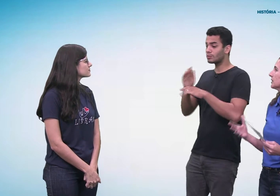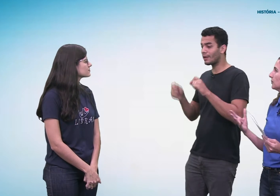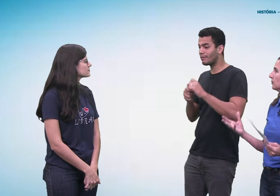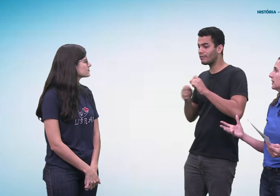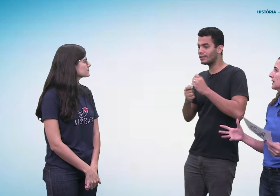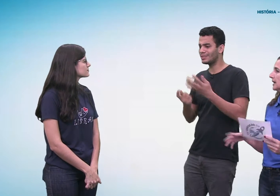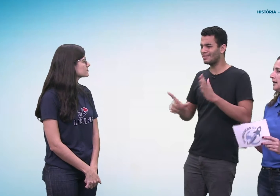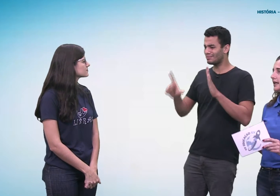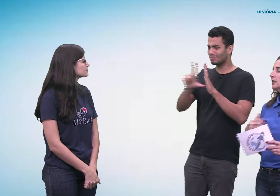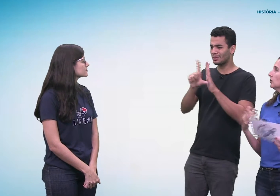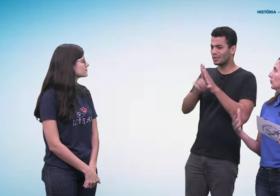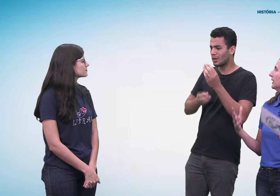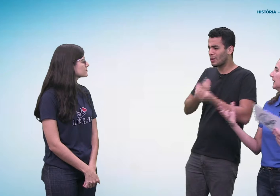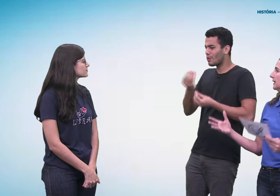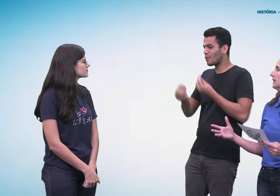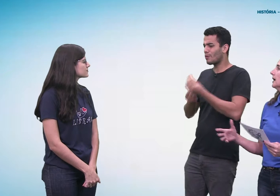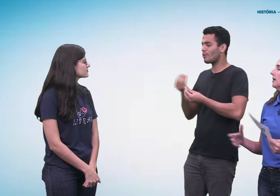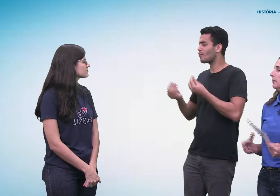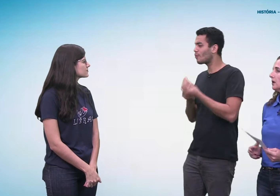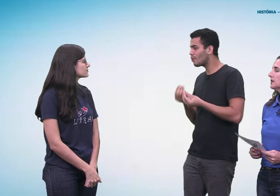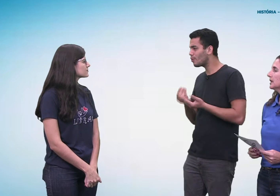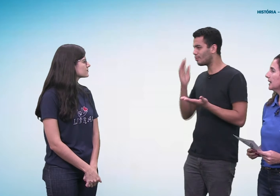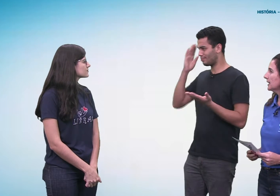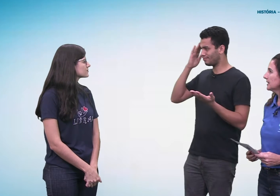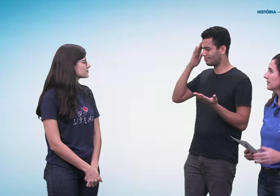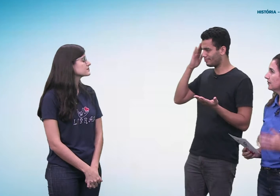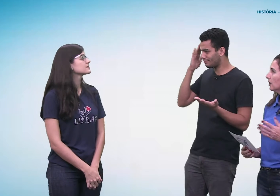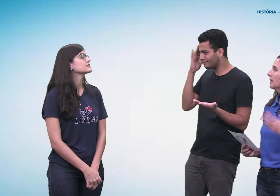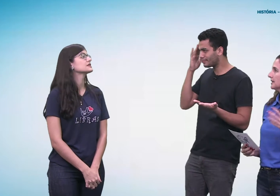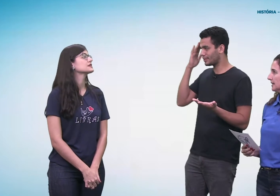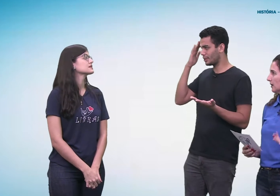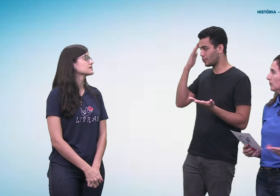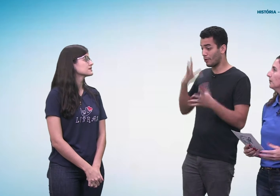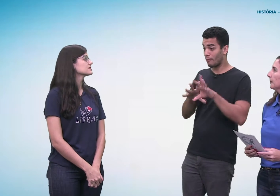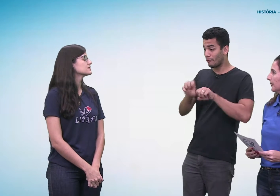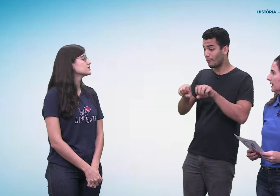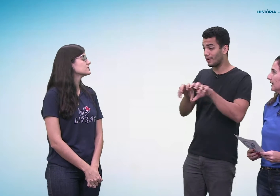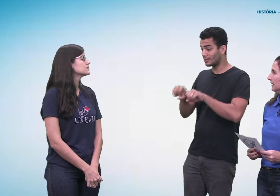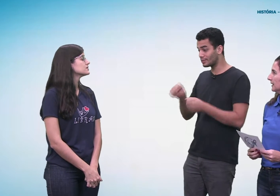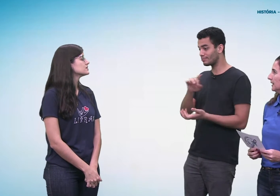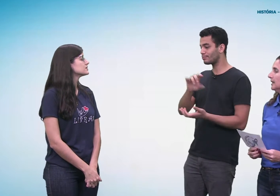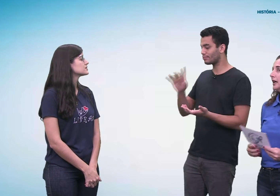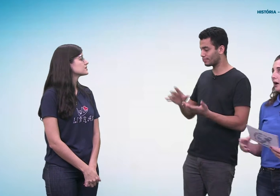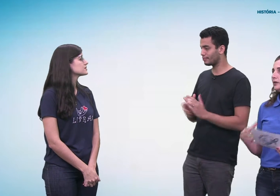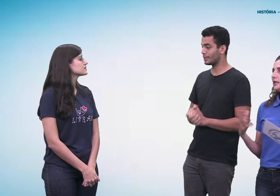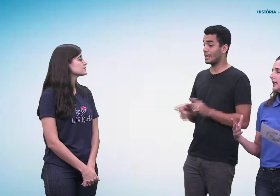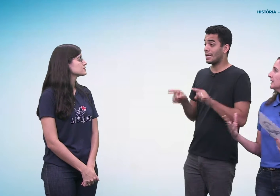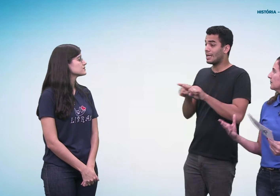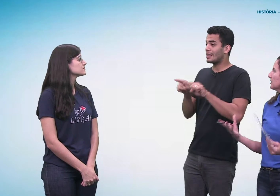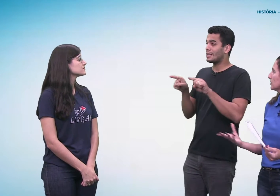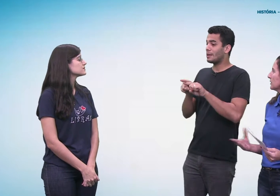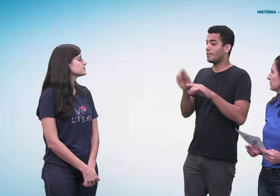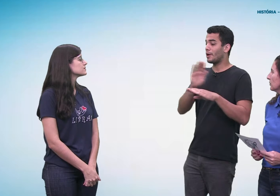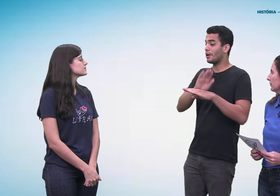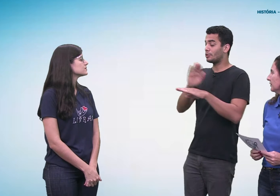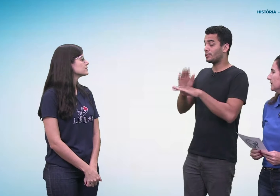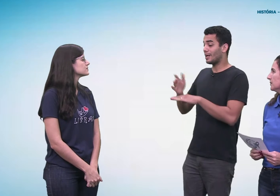políticas públicas, elas atuem aí para auxiliar nessa formação e auxiliar nas pessoas, no convívio das